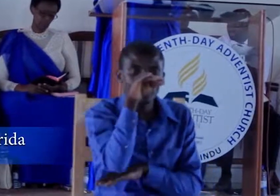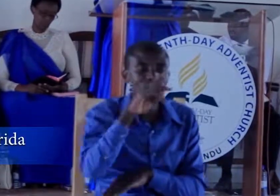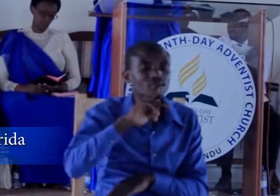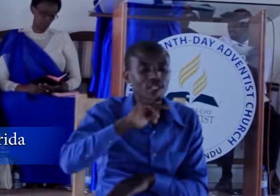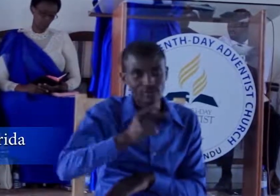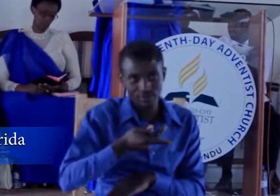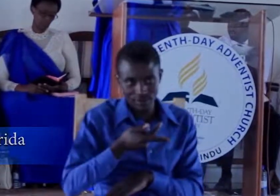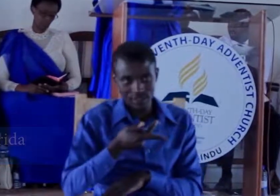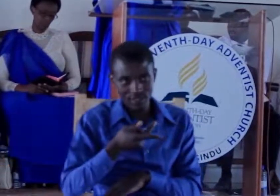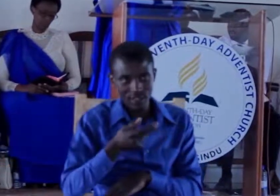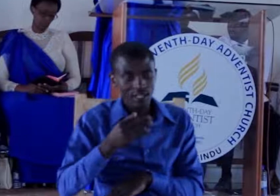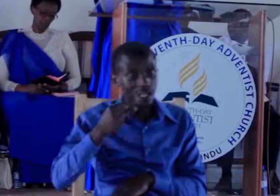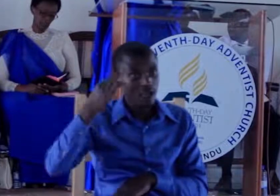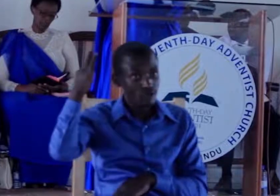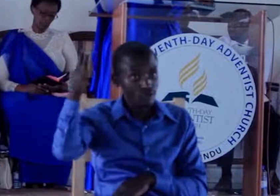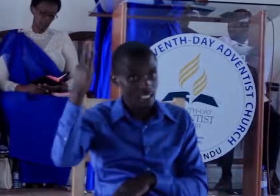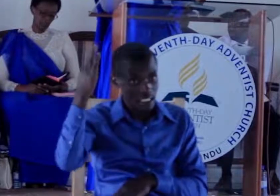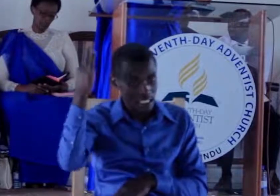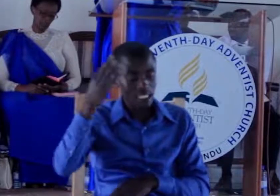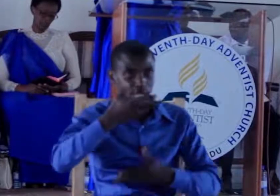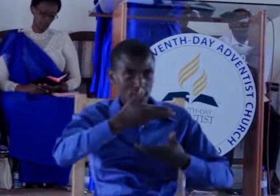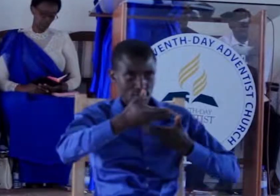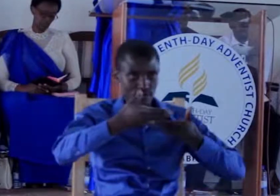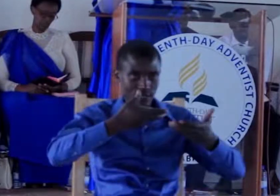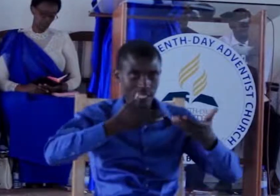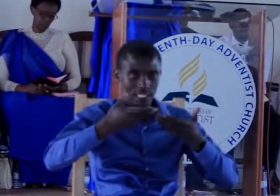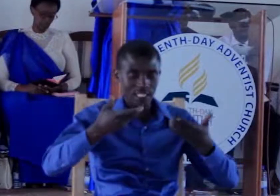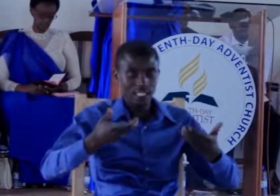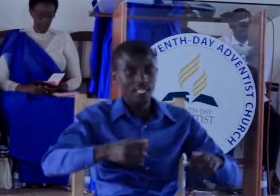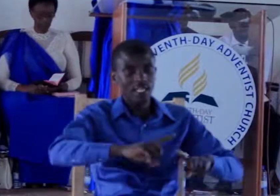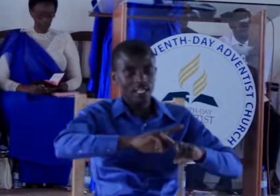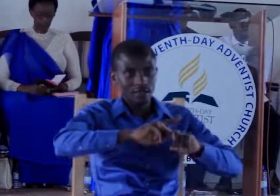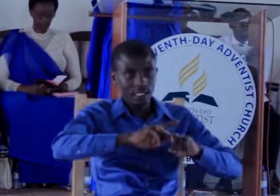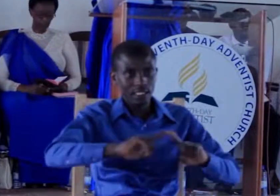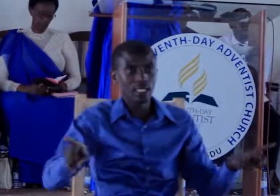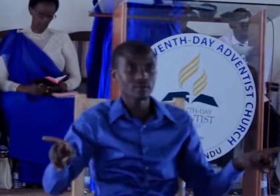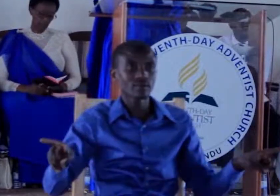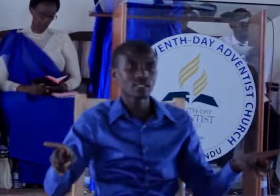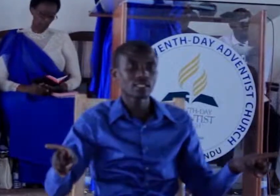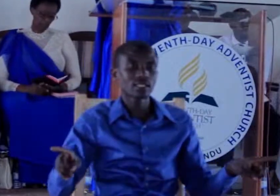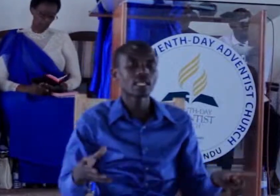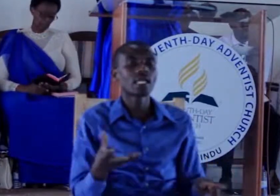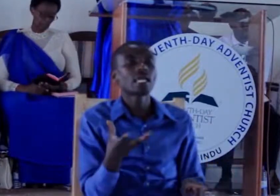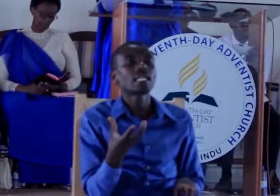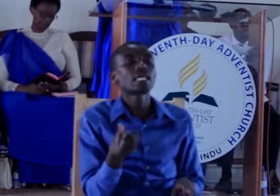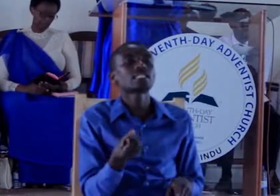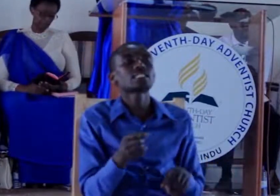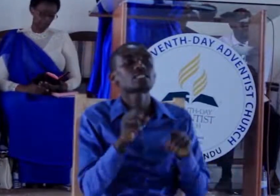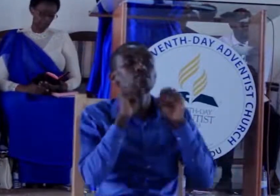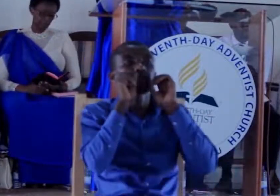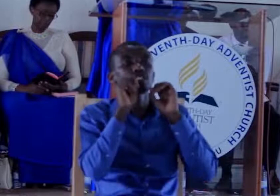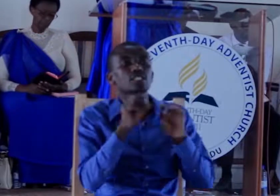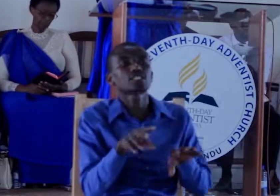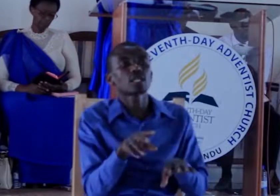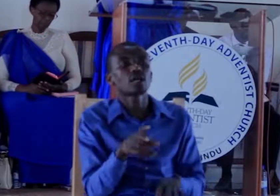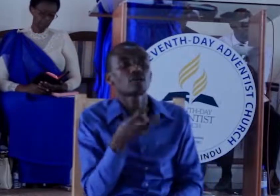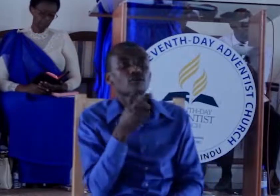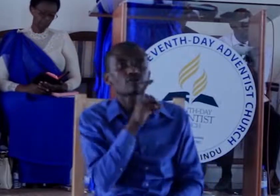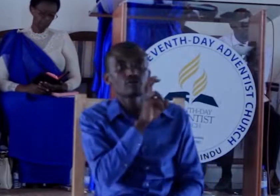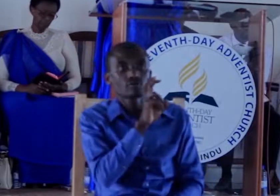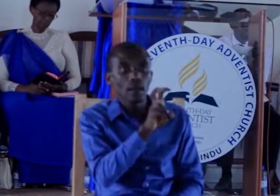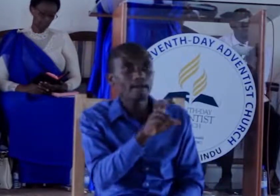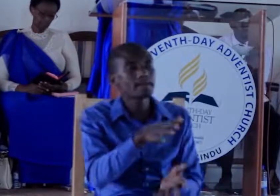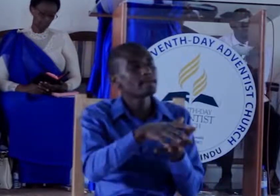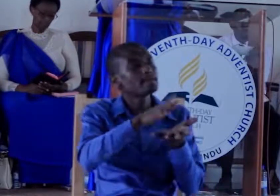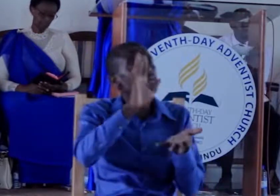gitandukanye no kubwiriza nubwo mwanyakiriye nk'umubwiriza nagize umugisha wo kubabona muri benshi